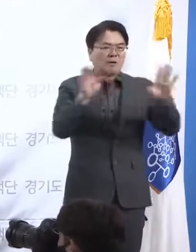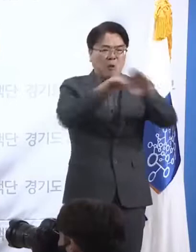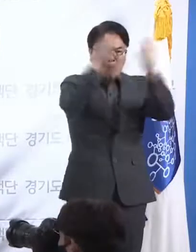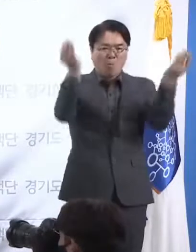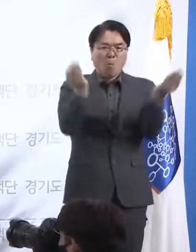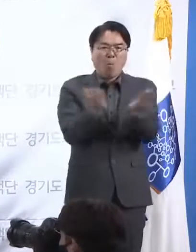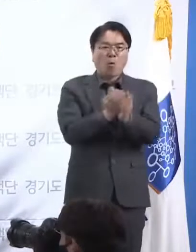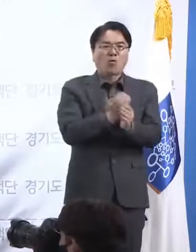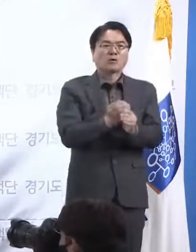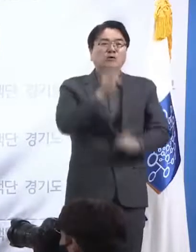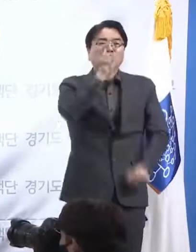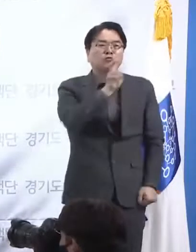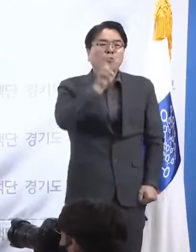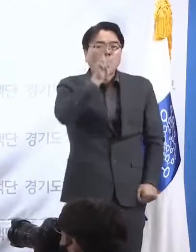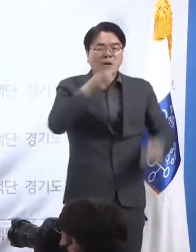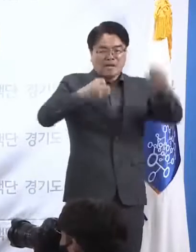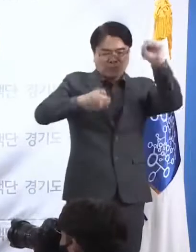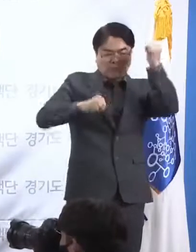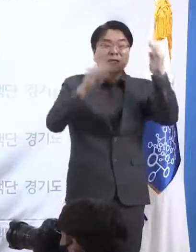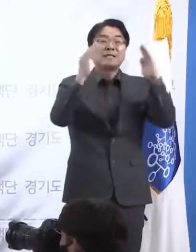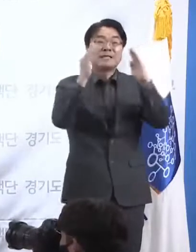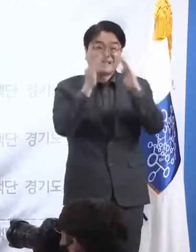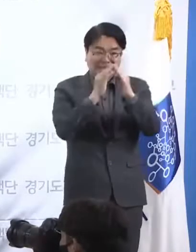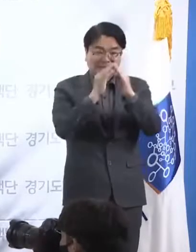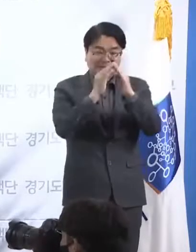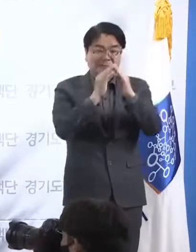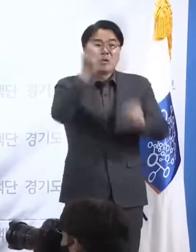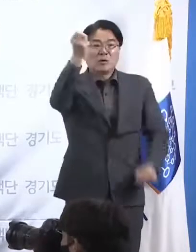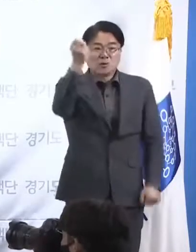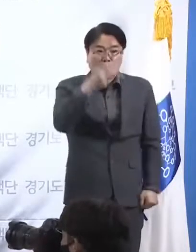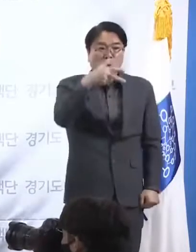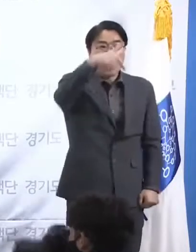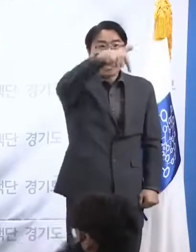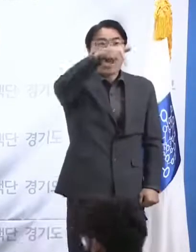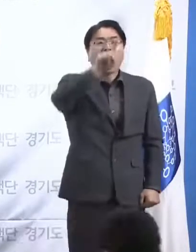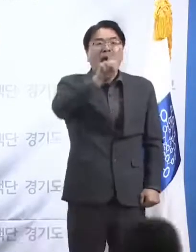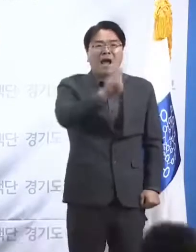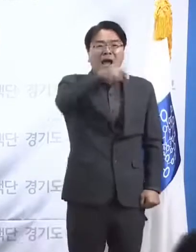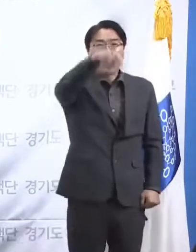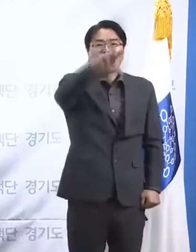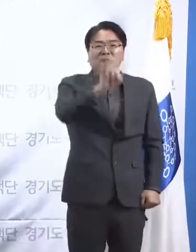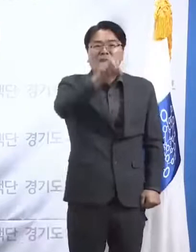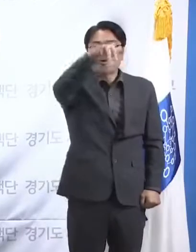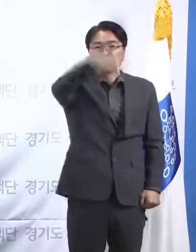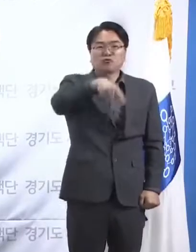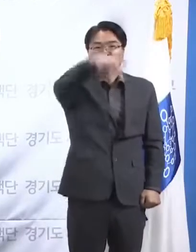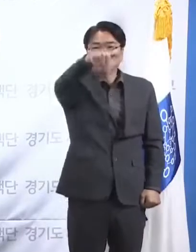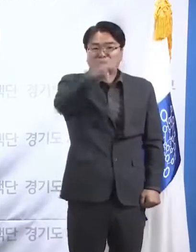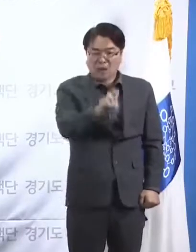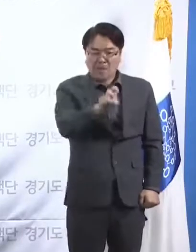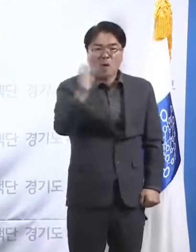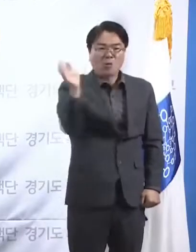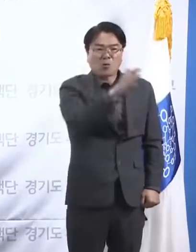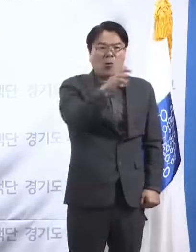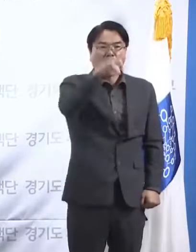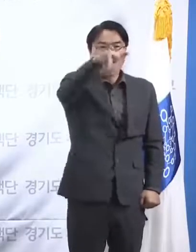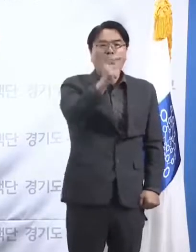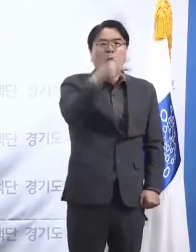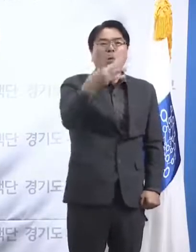모든 유흥주점과 일반 음식점 중에서 감성주점 그리고 콜라텍에